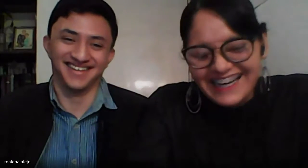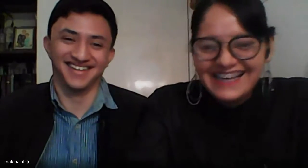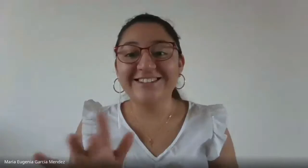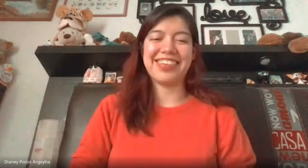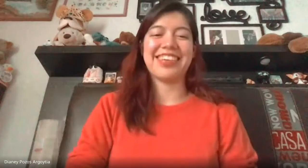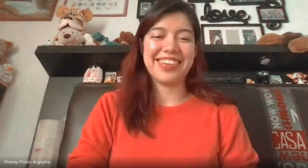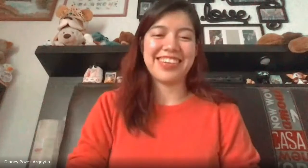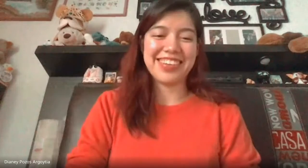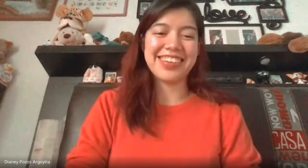De la grosería. Sí,